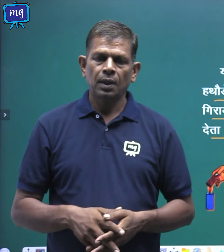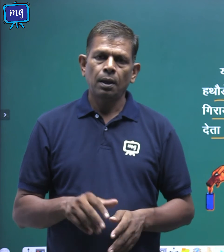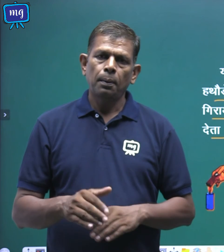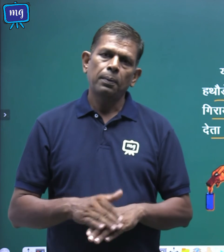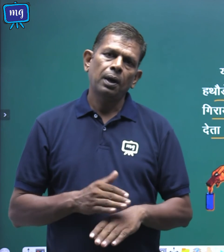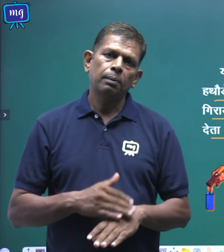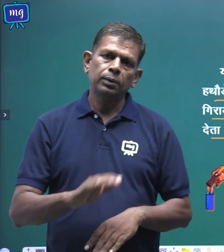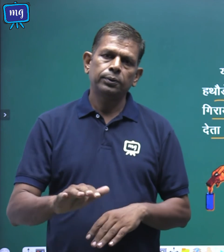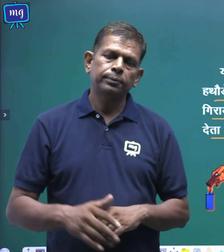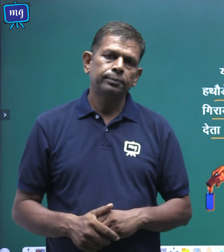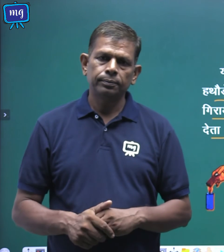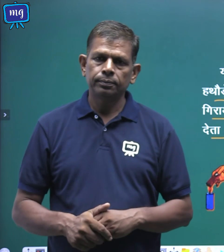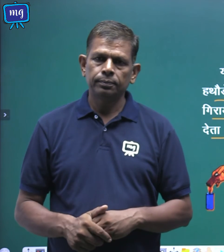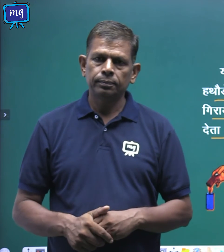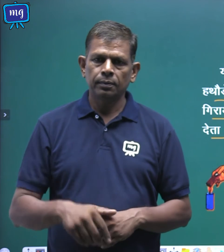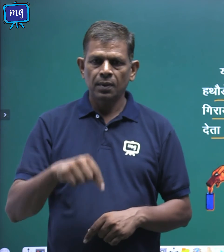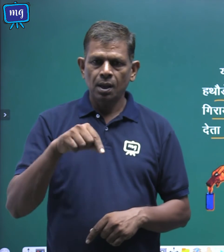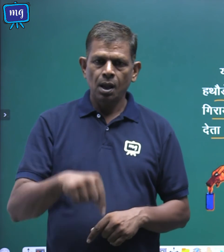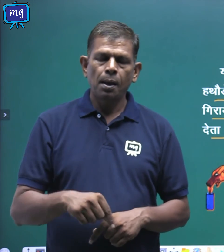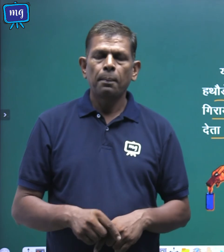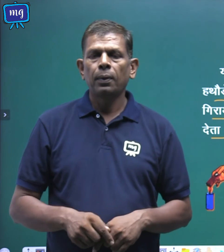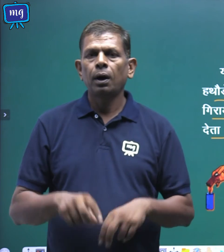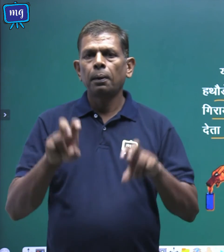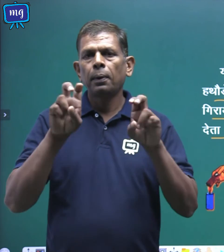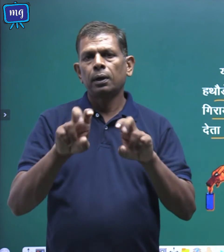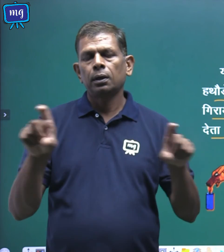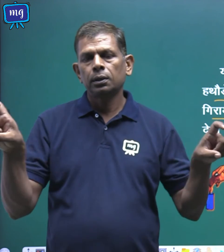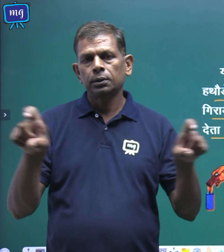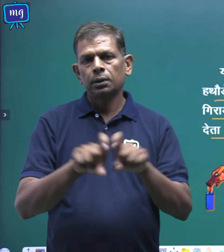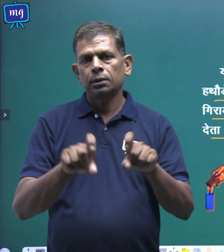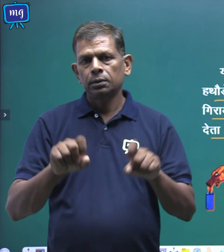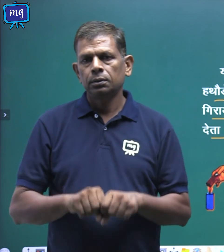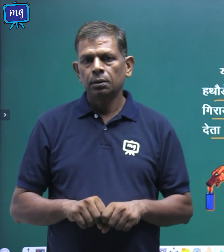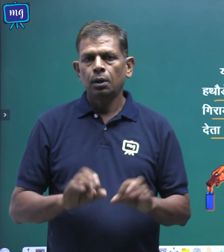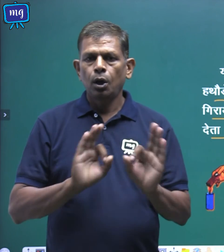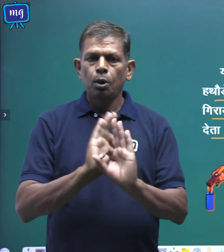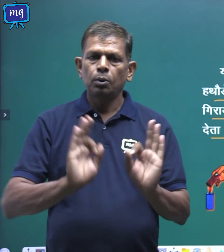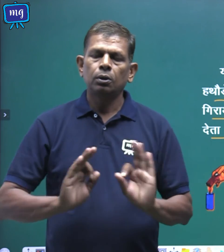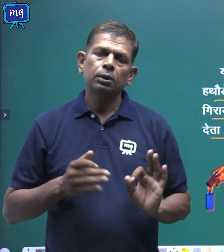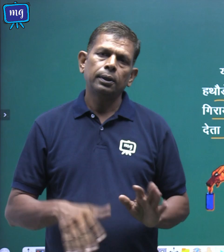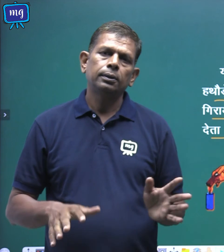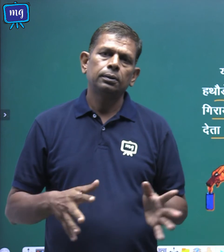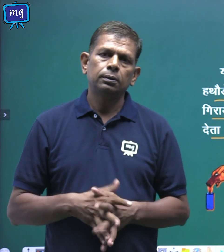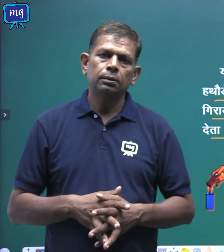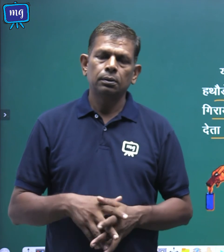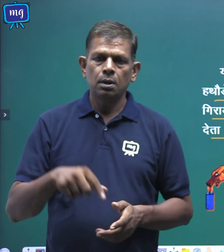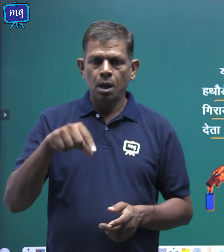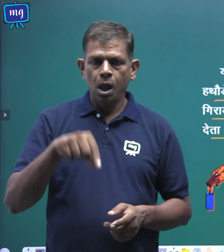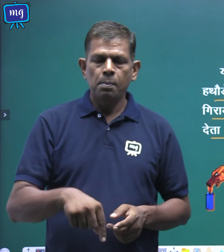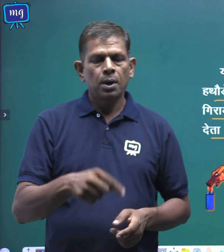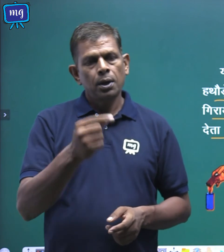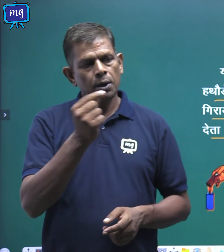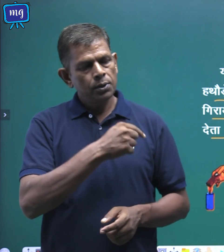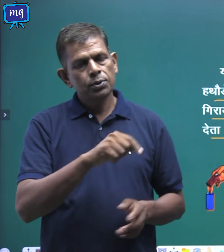प्यारे बच्चों, यहाँ पर पाठ का सारांश पूरा होता है। आप इस वीडियो